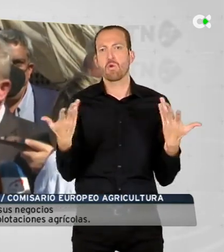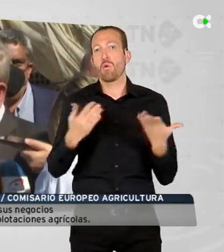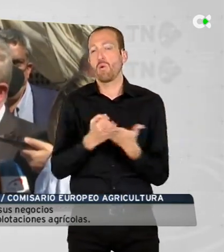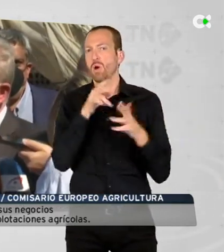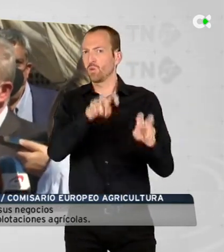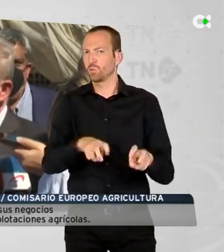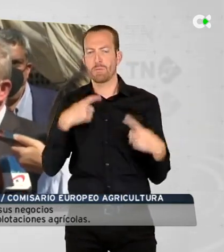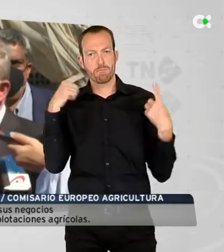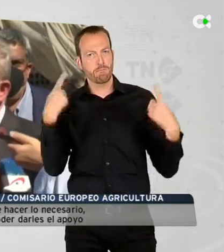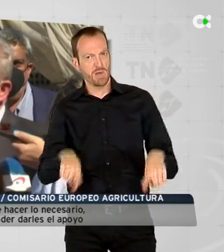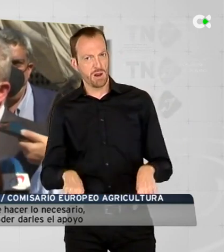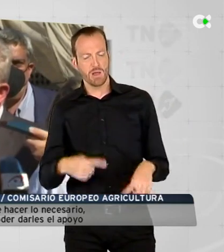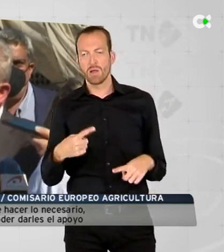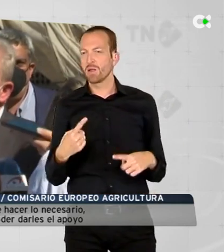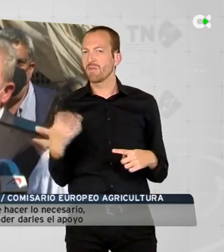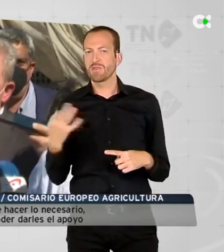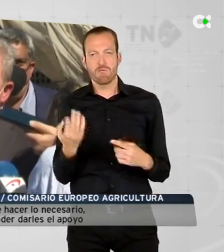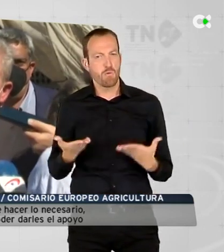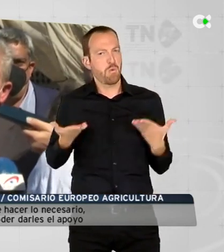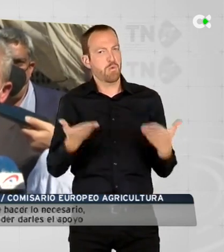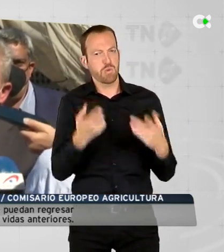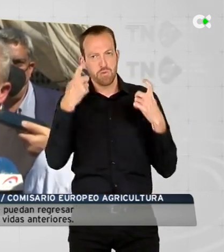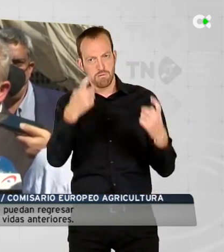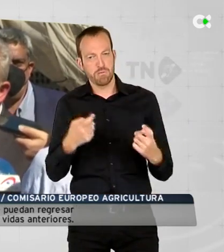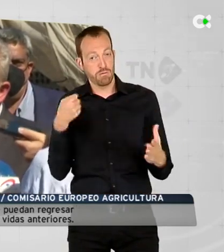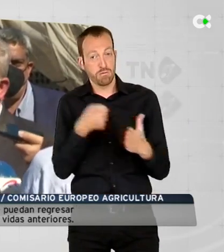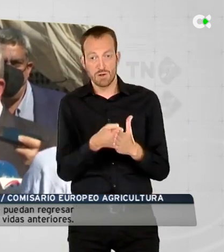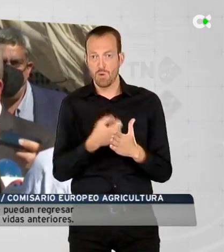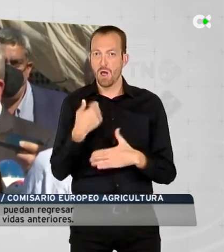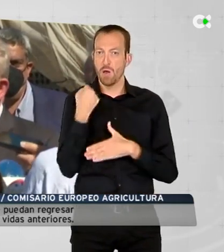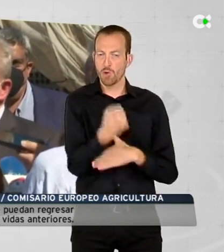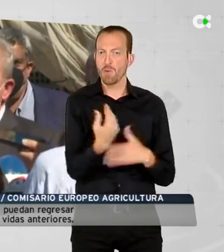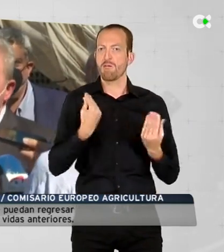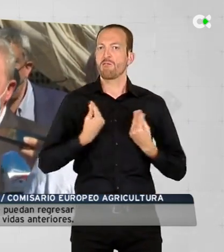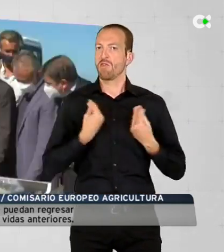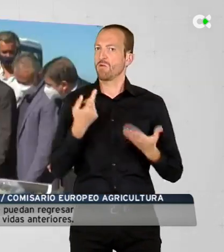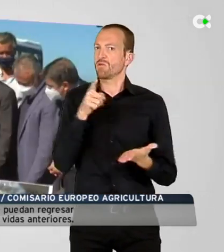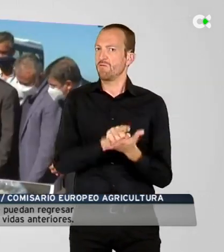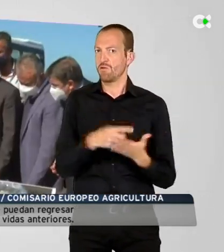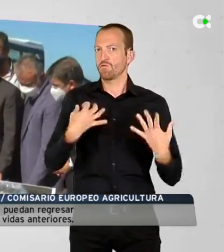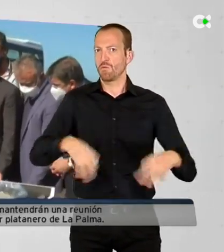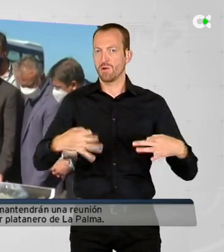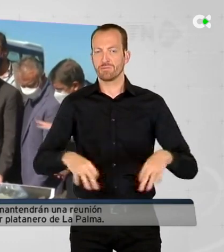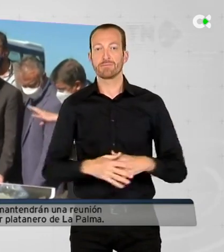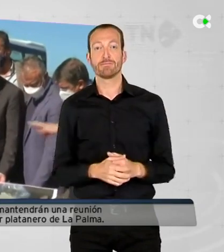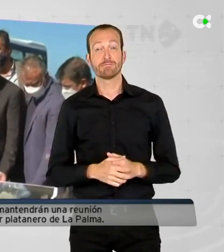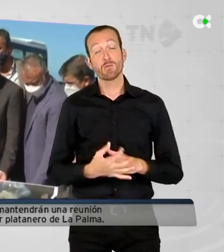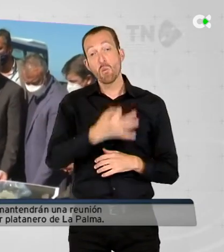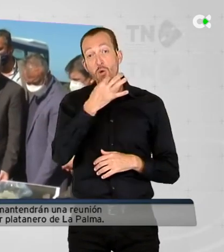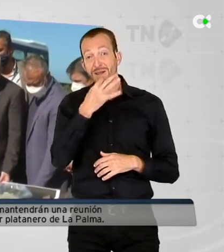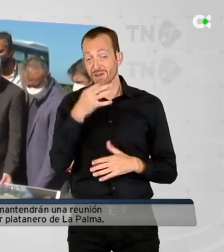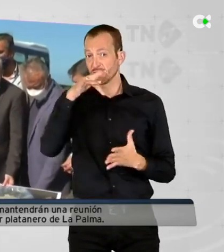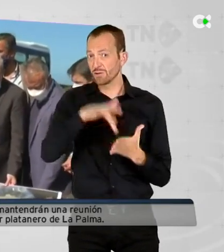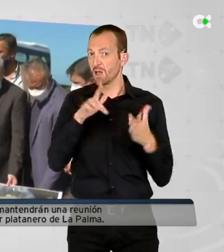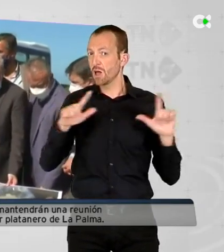agrícolas. Hay que hacer lo necesario para poder darles el apoyo y que puedan regresar a sus vidas anteriores. Esta tarde mantendrán